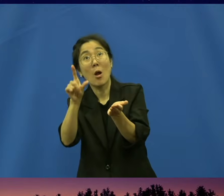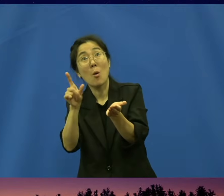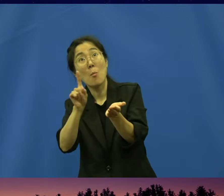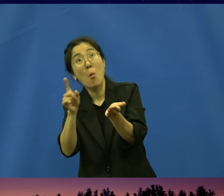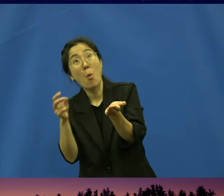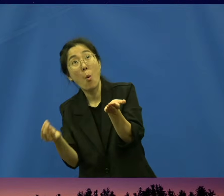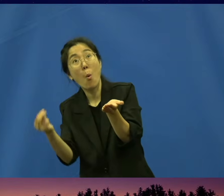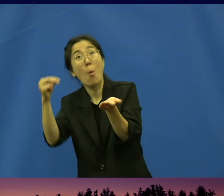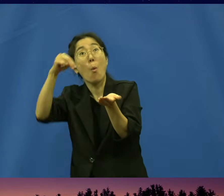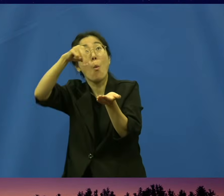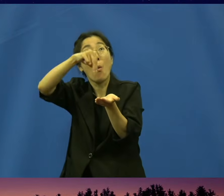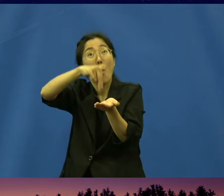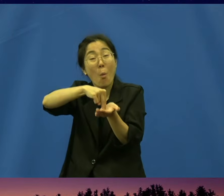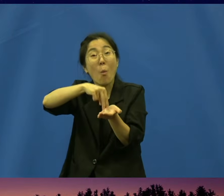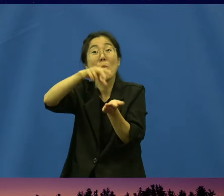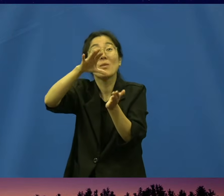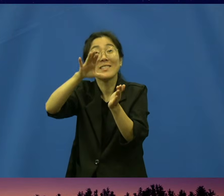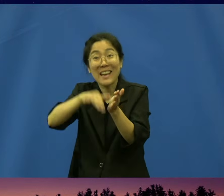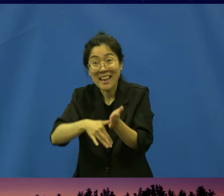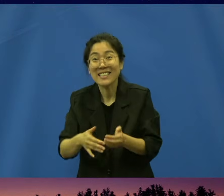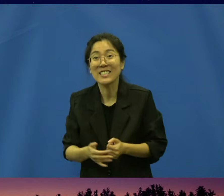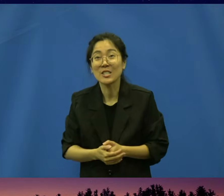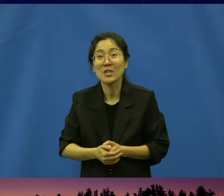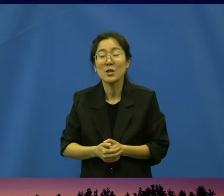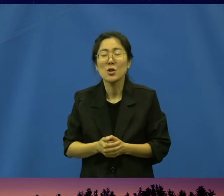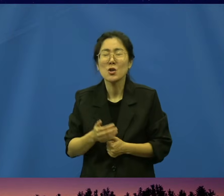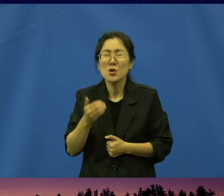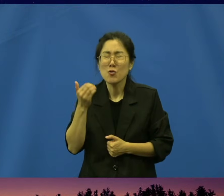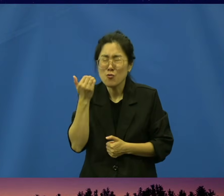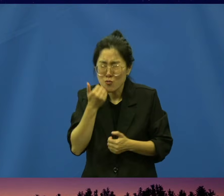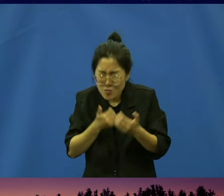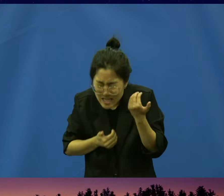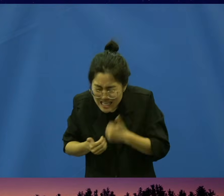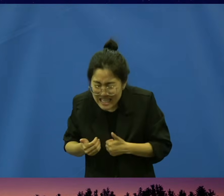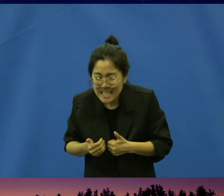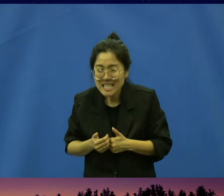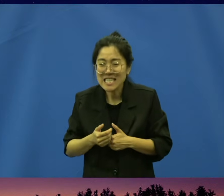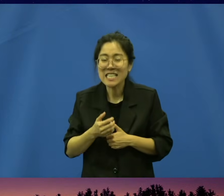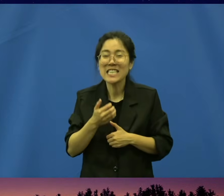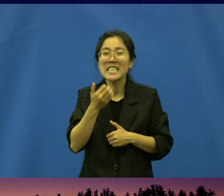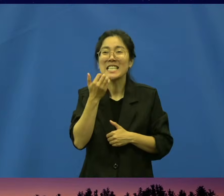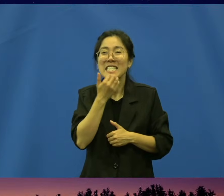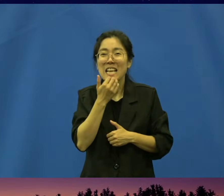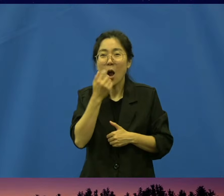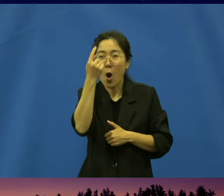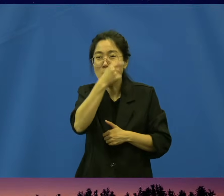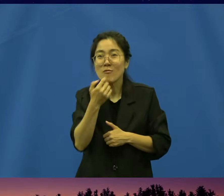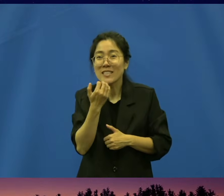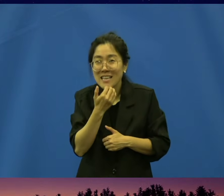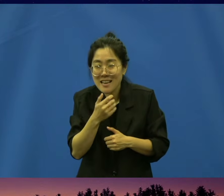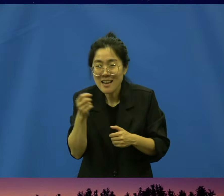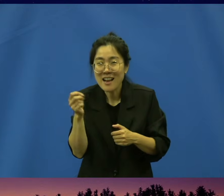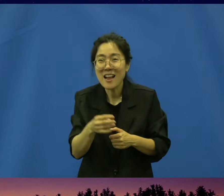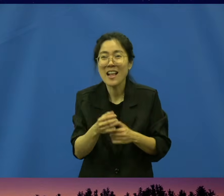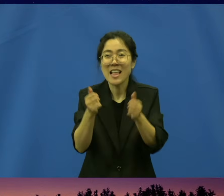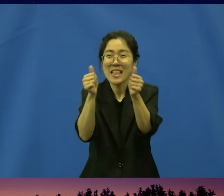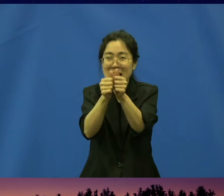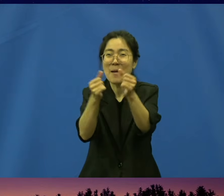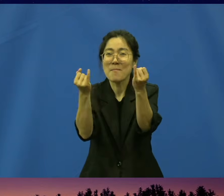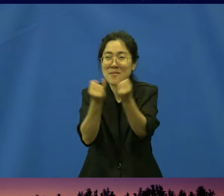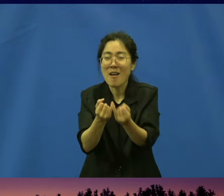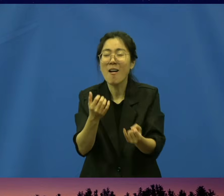새로운 사회에서는 아무도 인종이나 국적이나 신분이나 성별이나